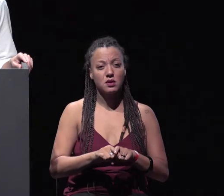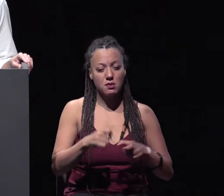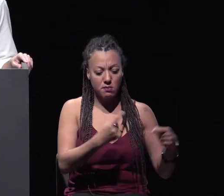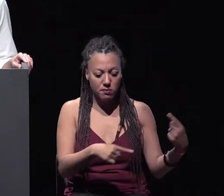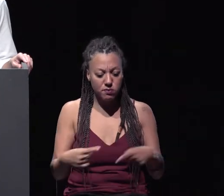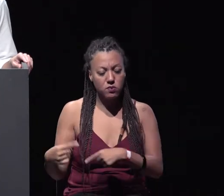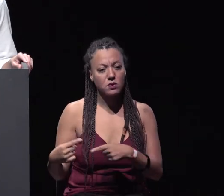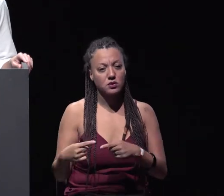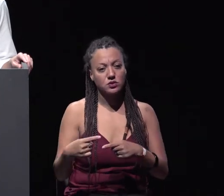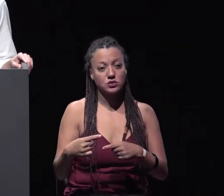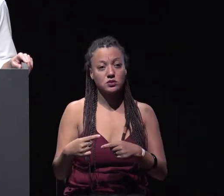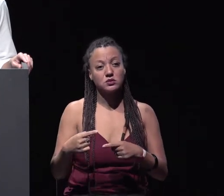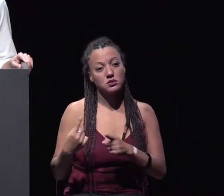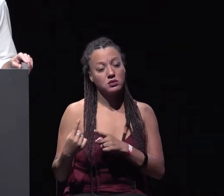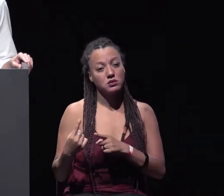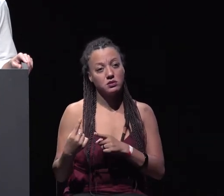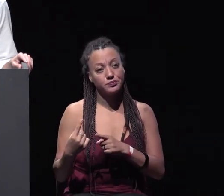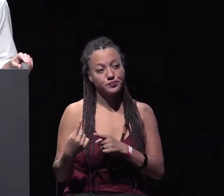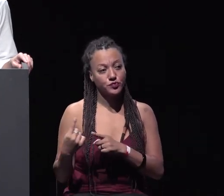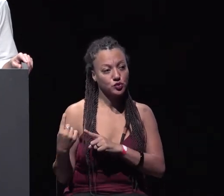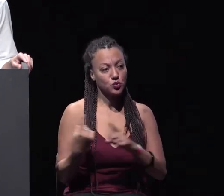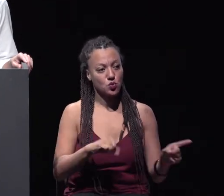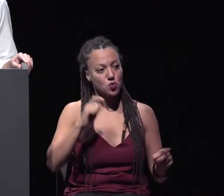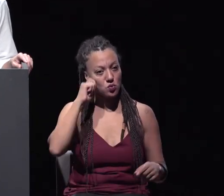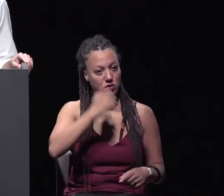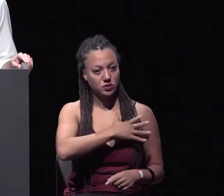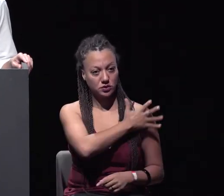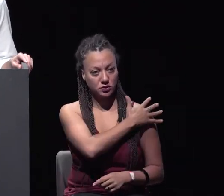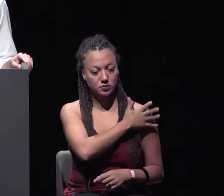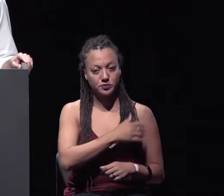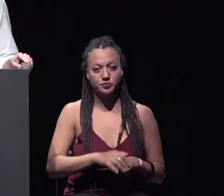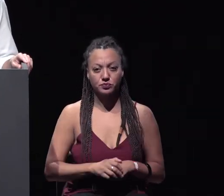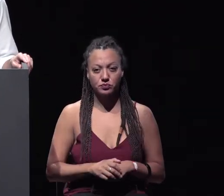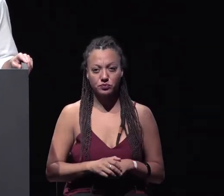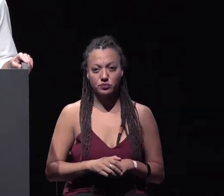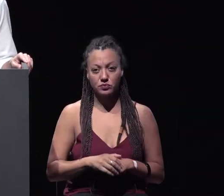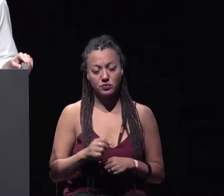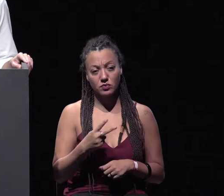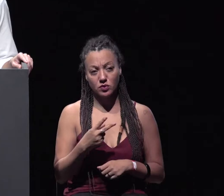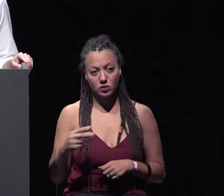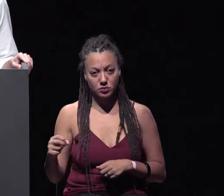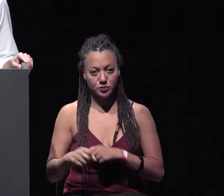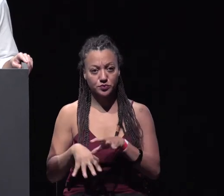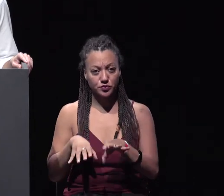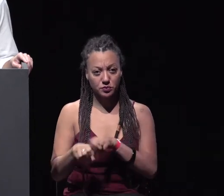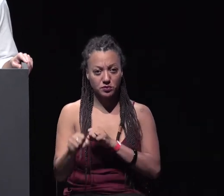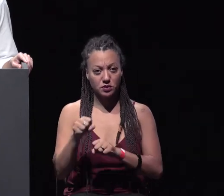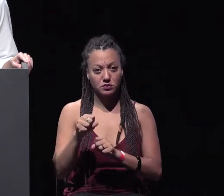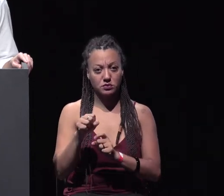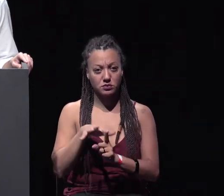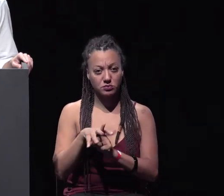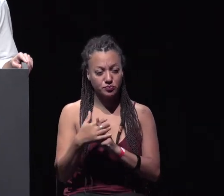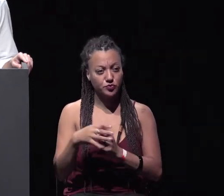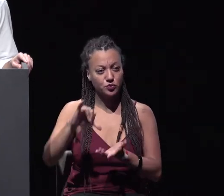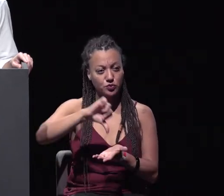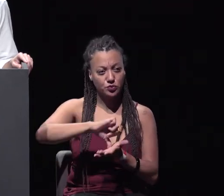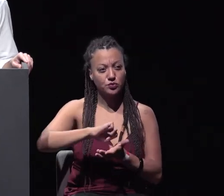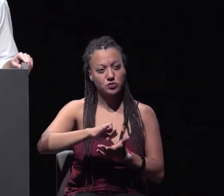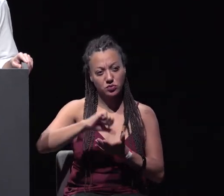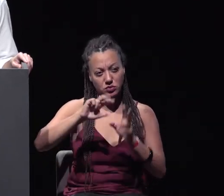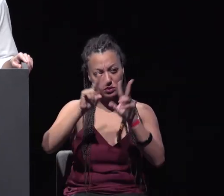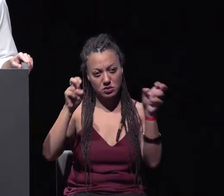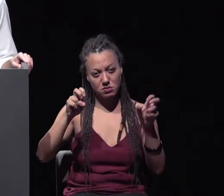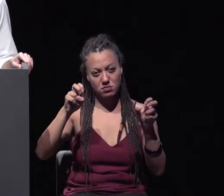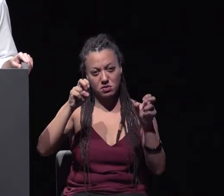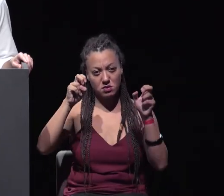e ao combate ao racismo cientista social desde os anos 2000 ele é membro do núcleo de relações raciais memória e